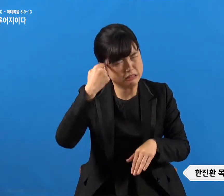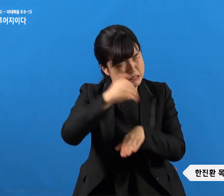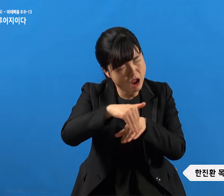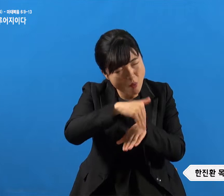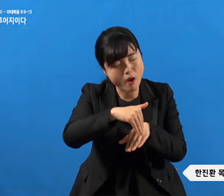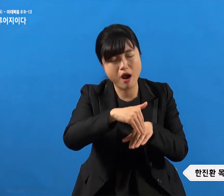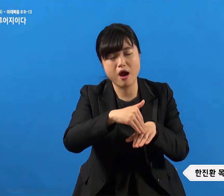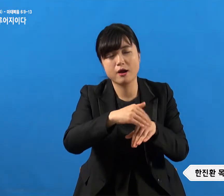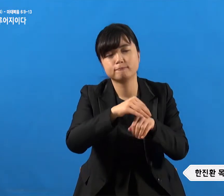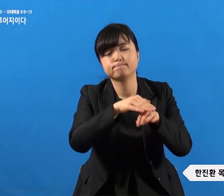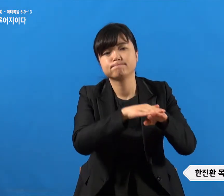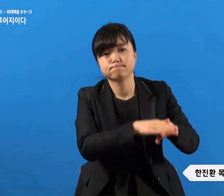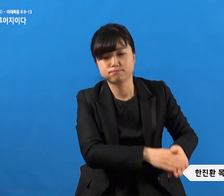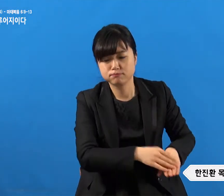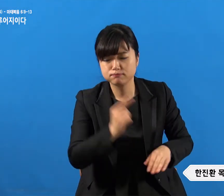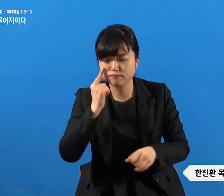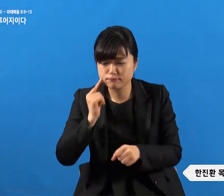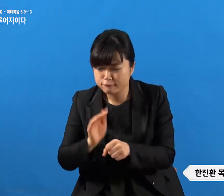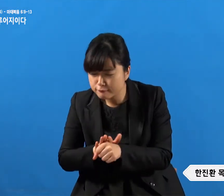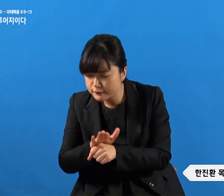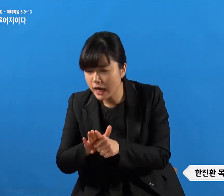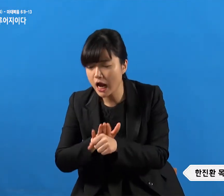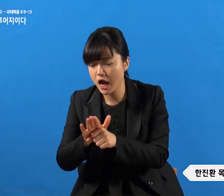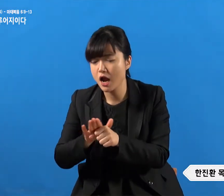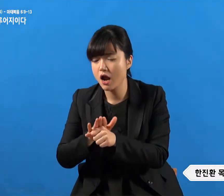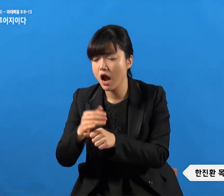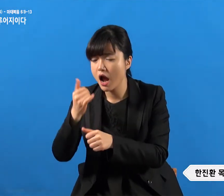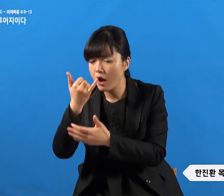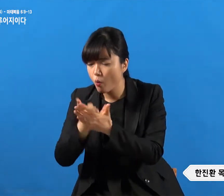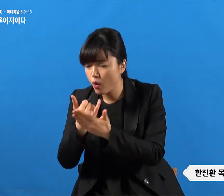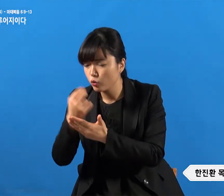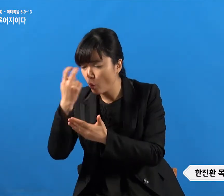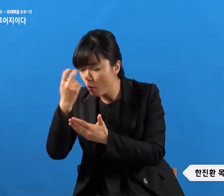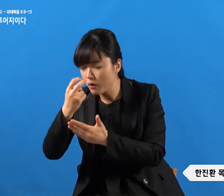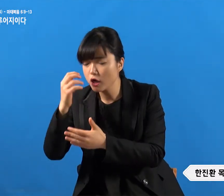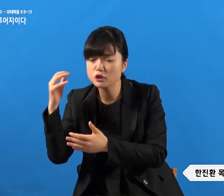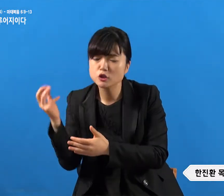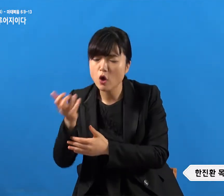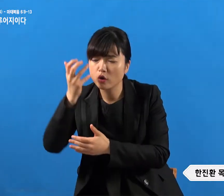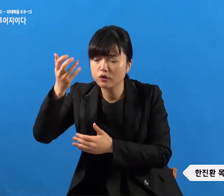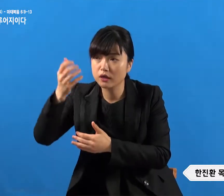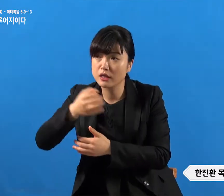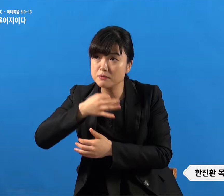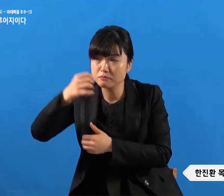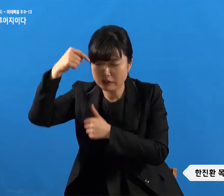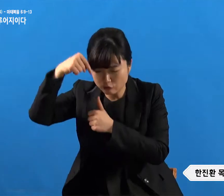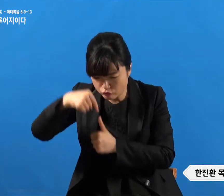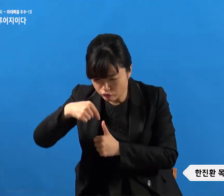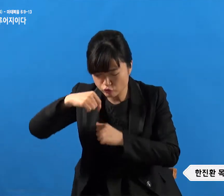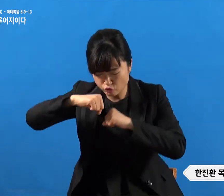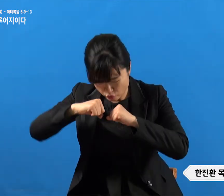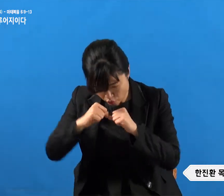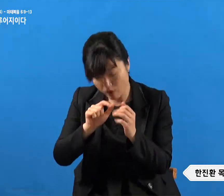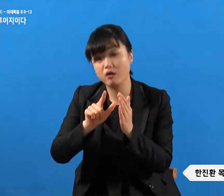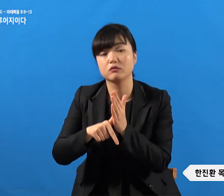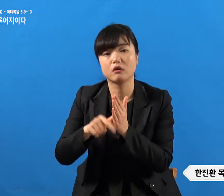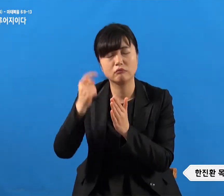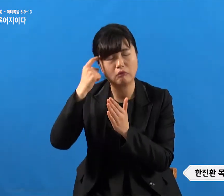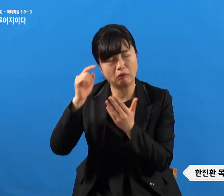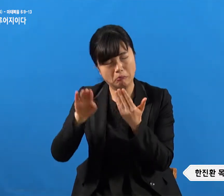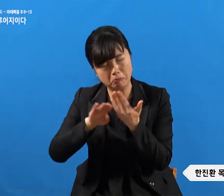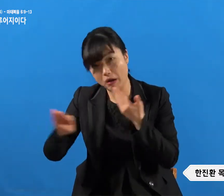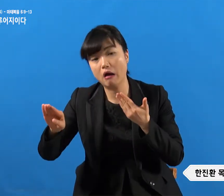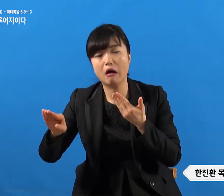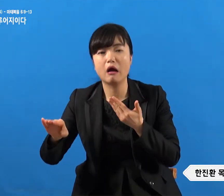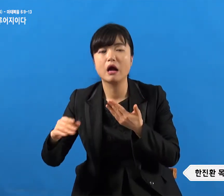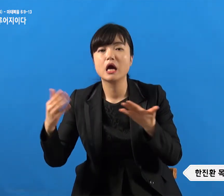뜻을 내려놓고 불쌍한 아이들을 돌보라는 성령의 음성에 순종할 때에 하나님은 생각도